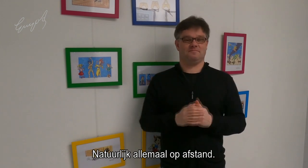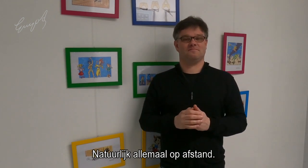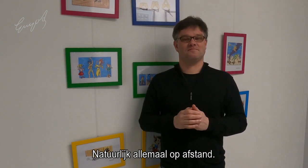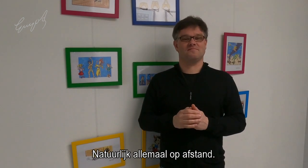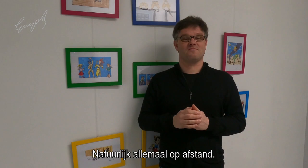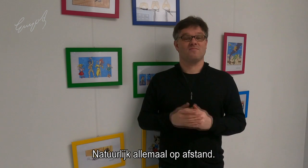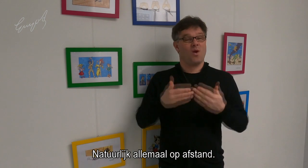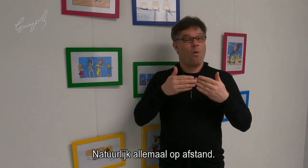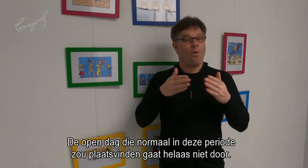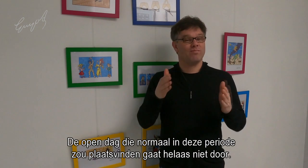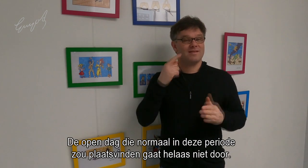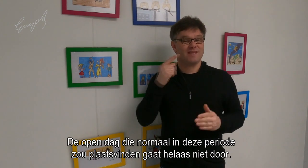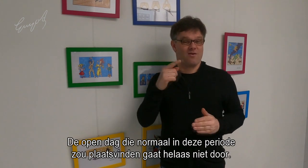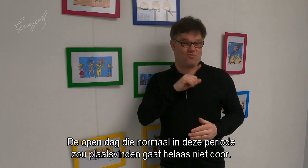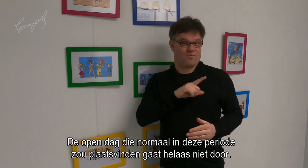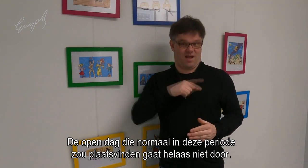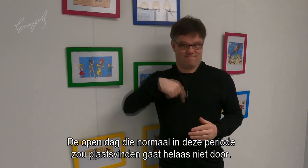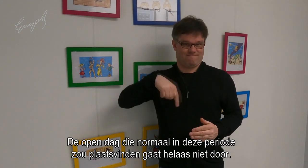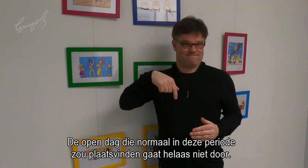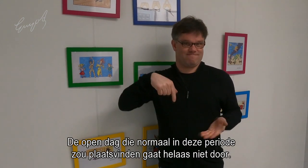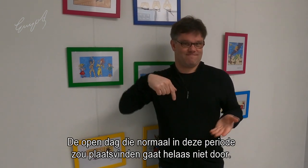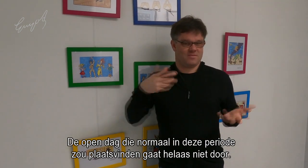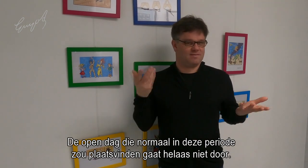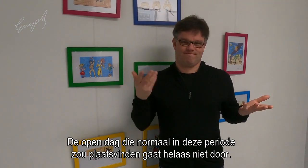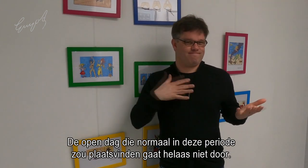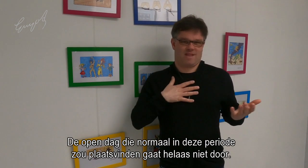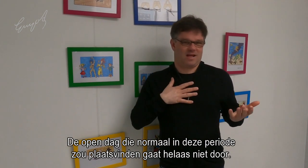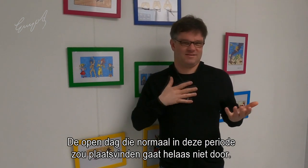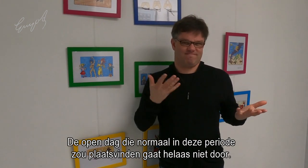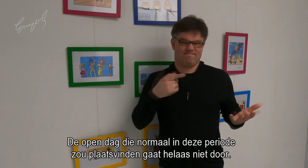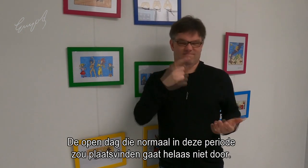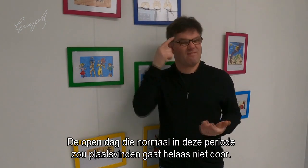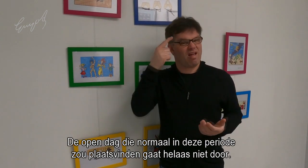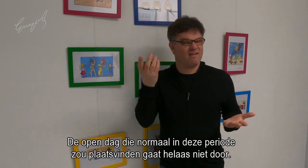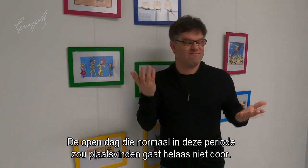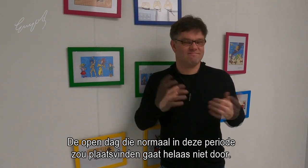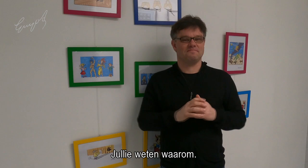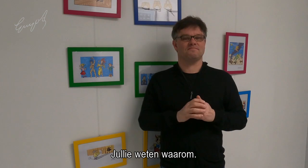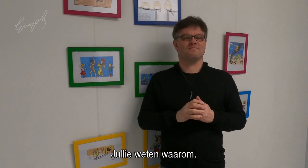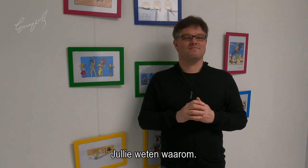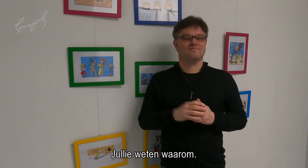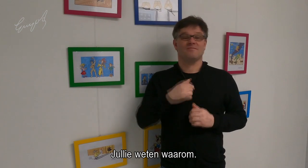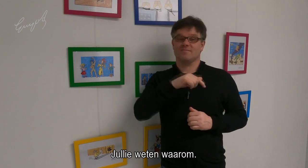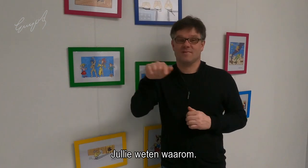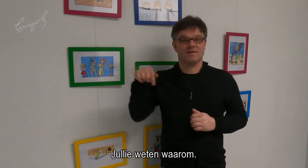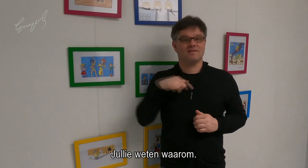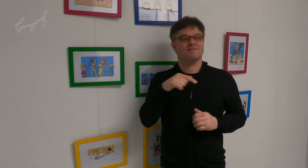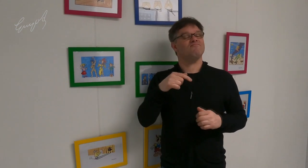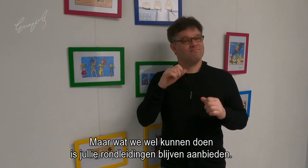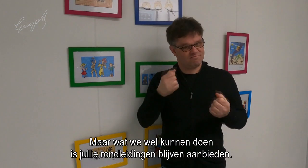afstand. De open dag, wat normaal in deze periode zou plaatsvinden, gaat helaas niet door. Jullie weten waarom. Maar